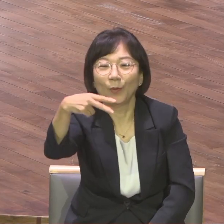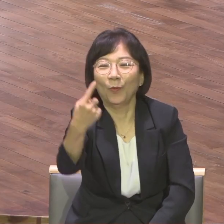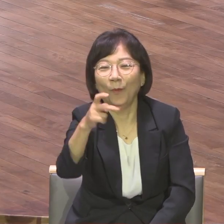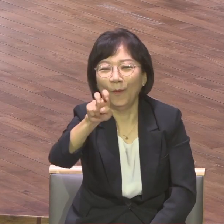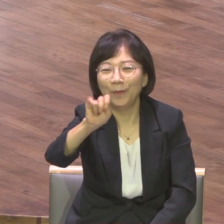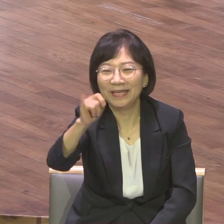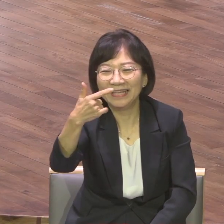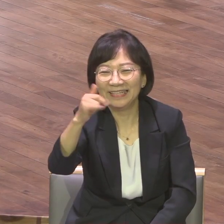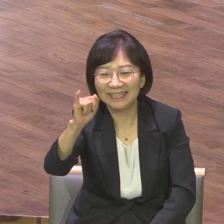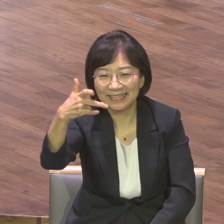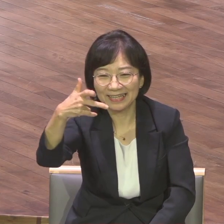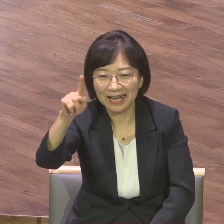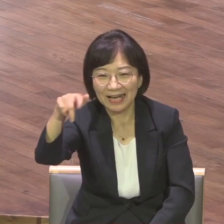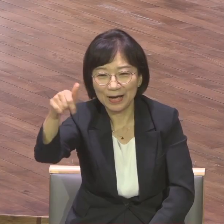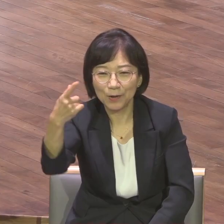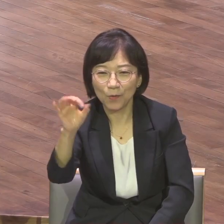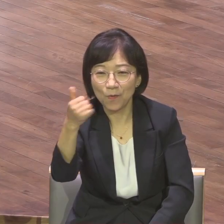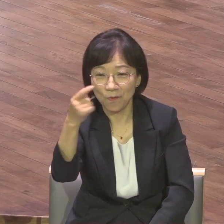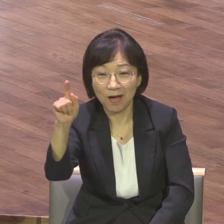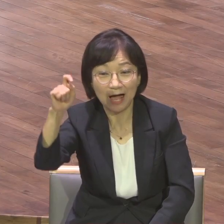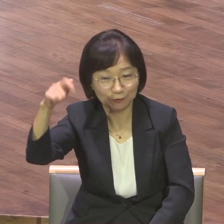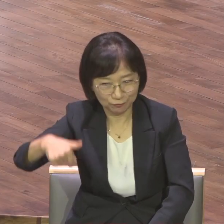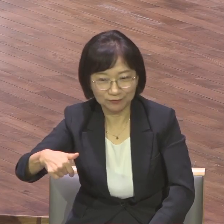도미니카 공화국. 그래서